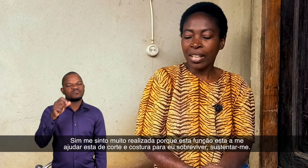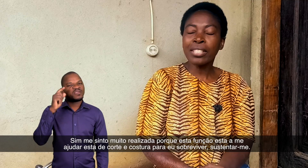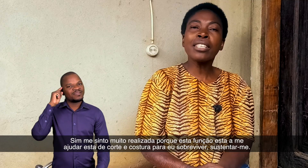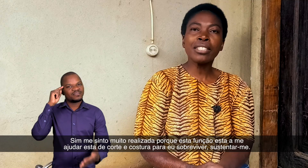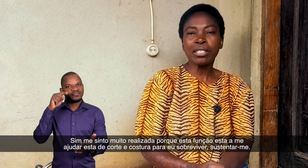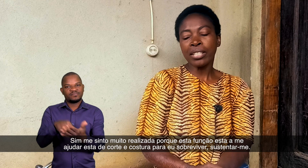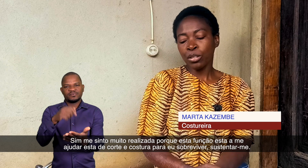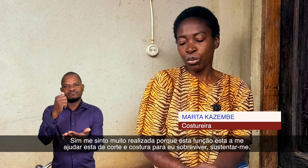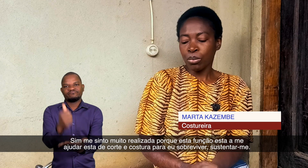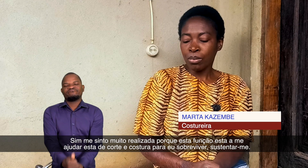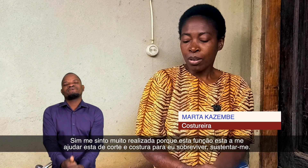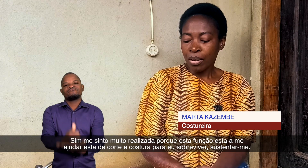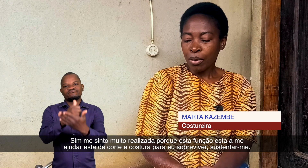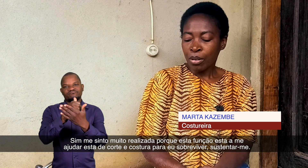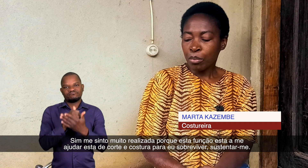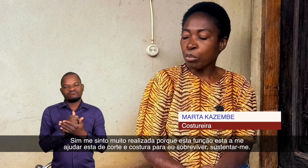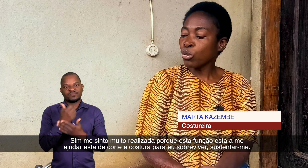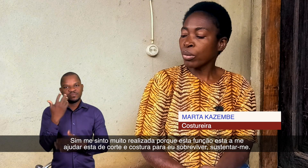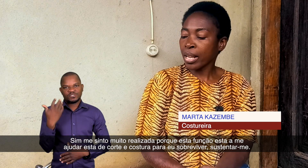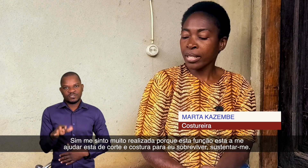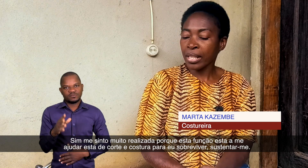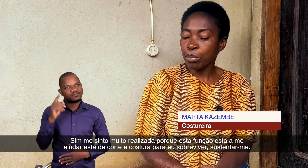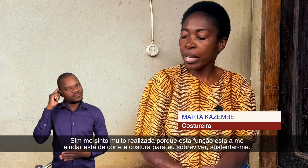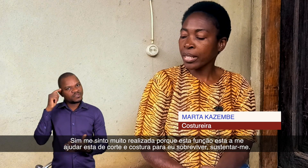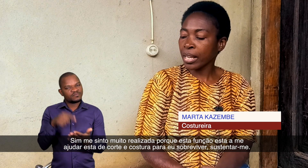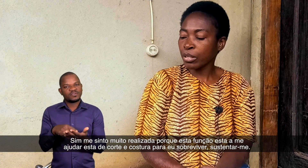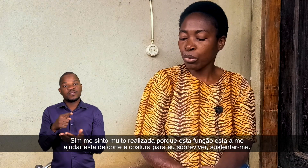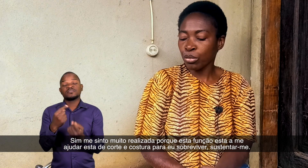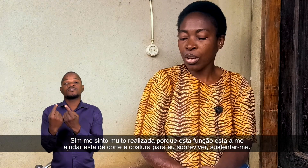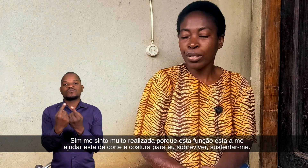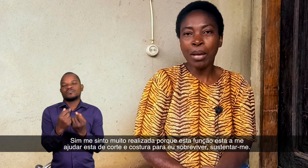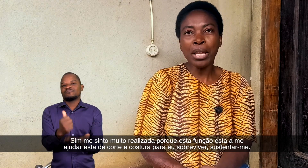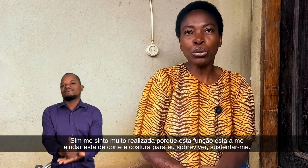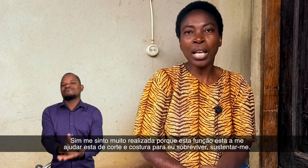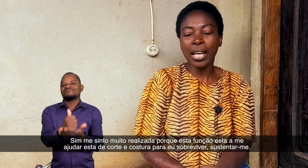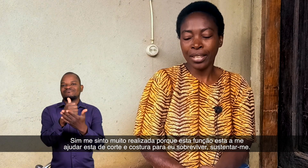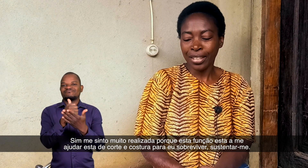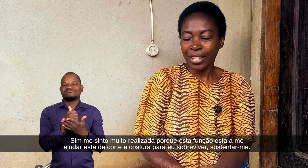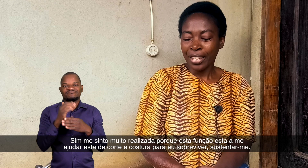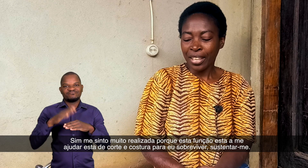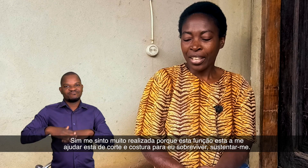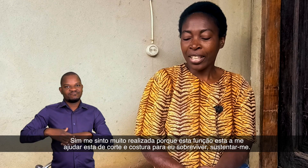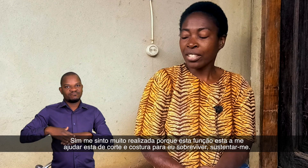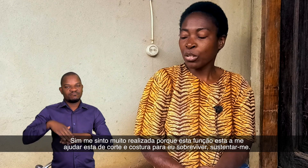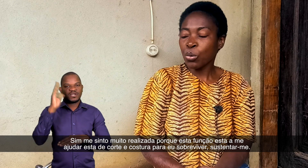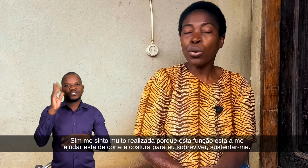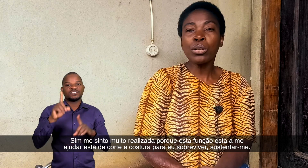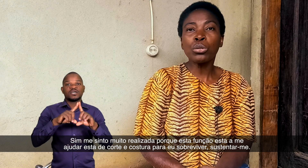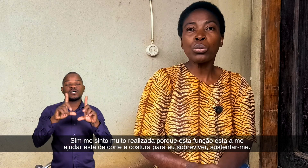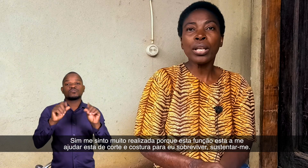Assim, se sento muito realizada porque essa solução está a me ajudar, esse decorso de costura